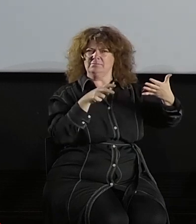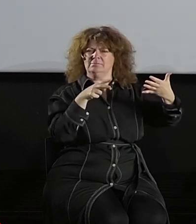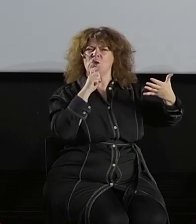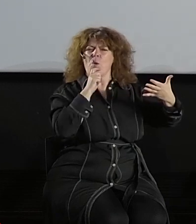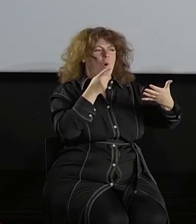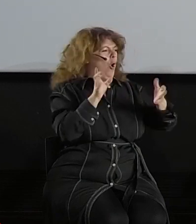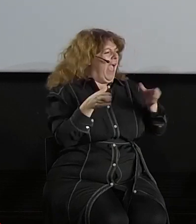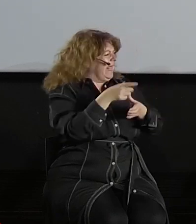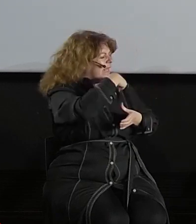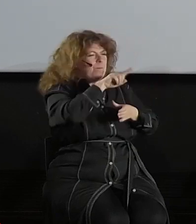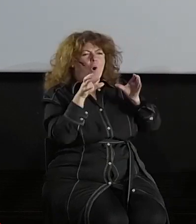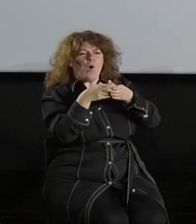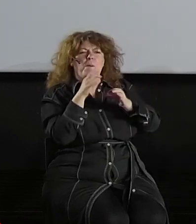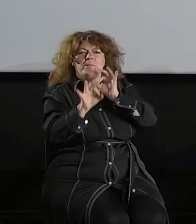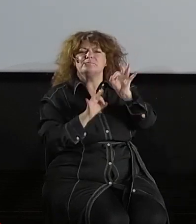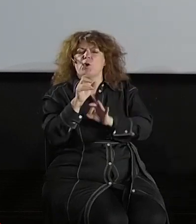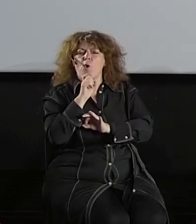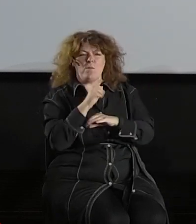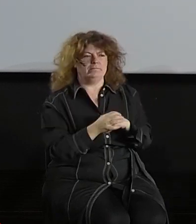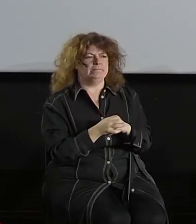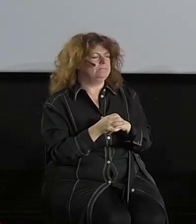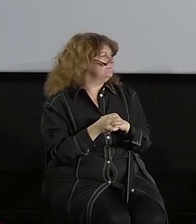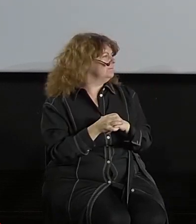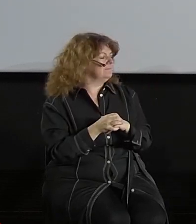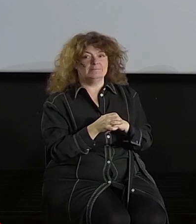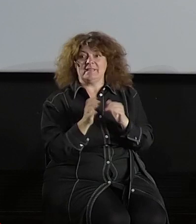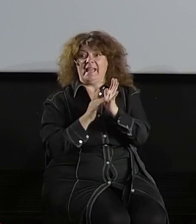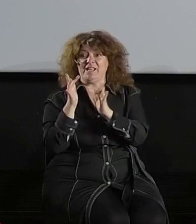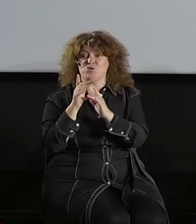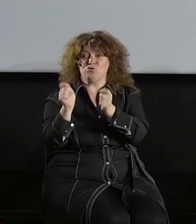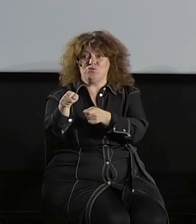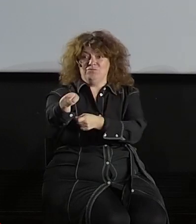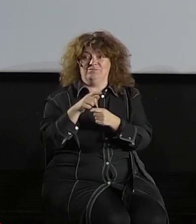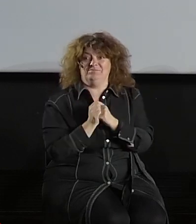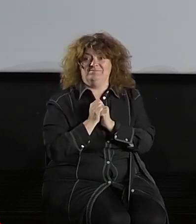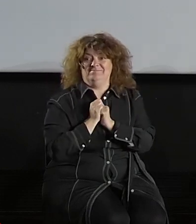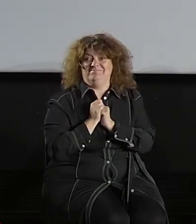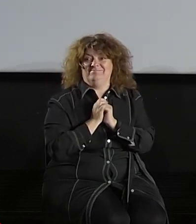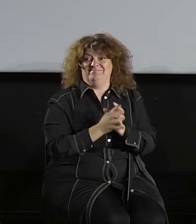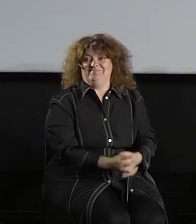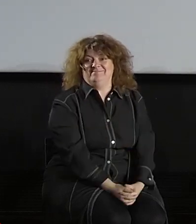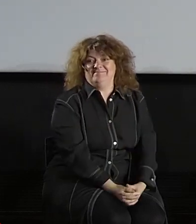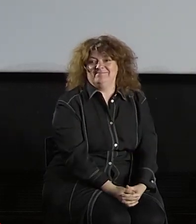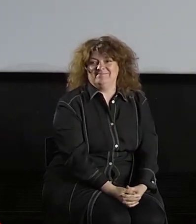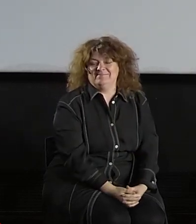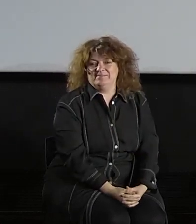equipo como có lo habéis planteado Jesús te ha tocado í hay un micrófono